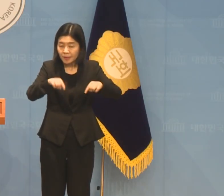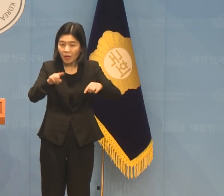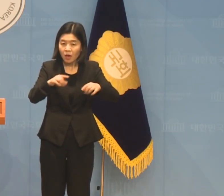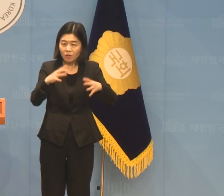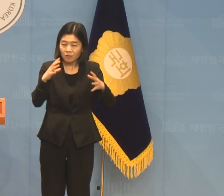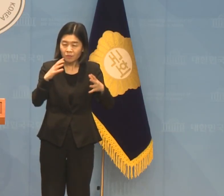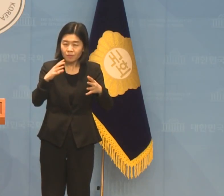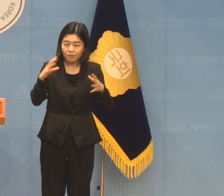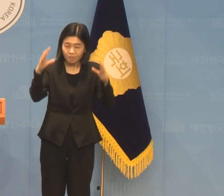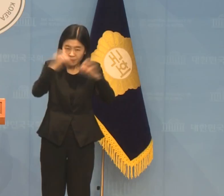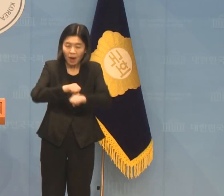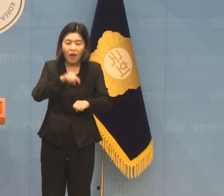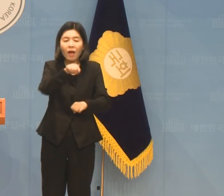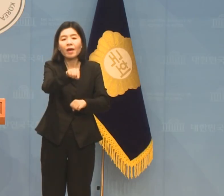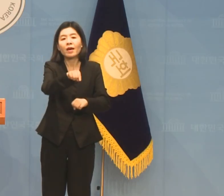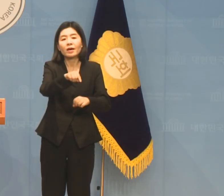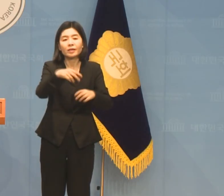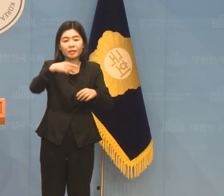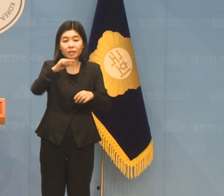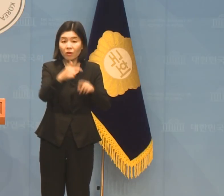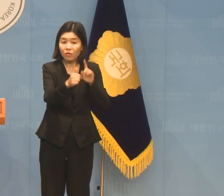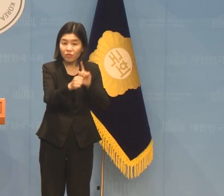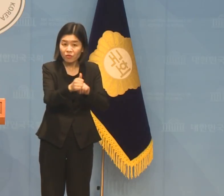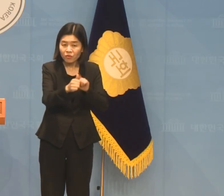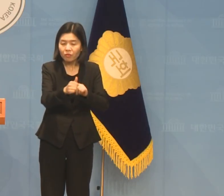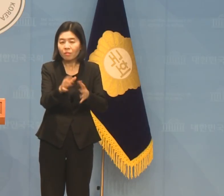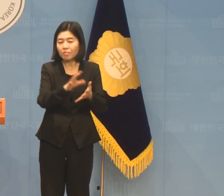작태를 용서할 수 없습니다.